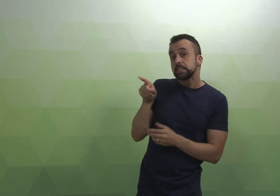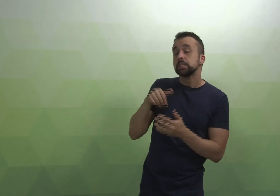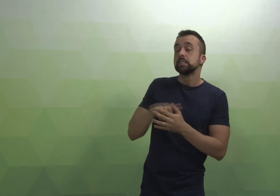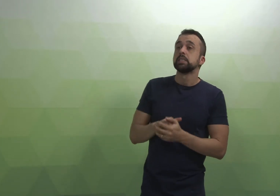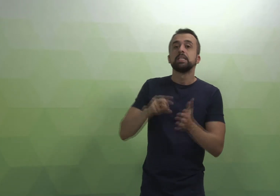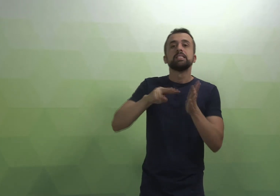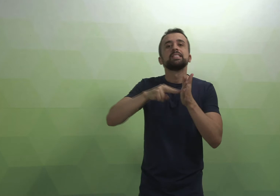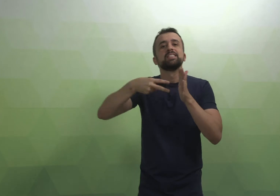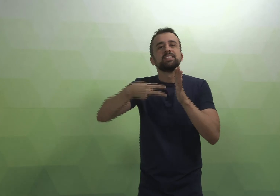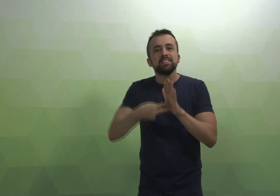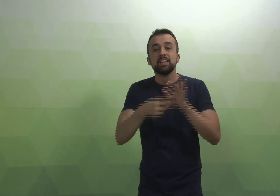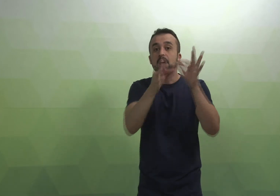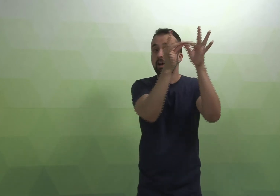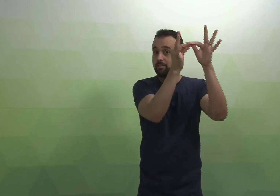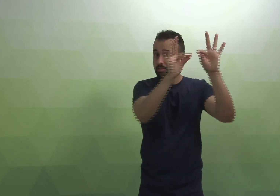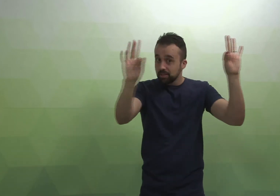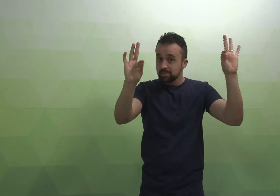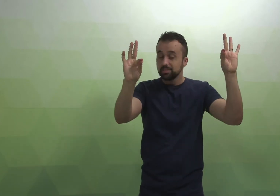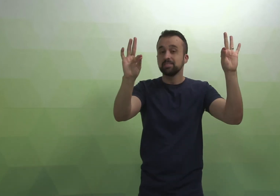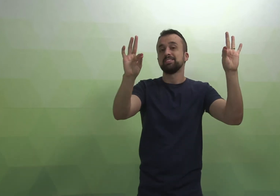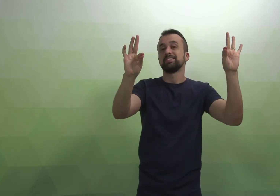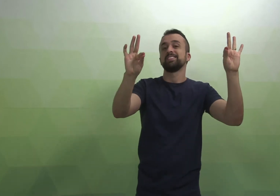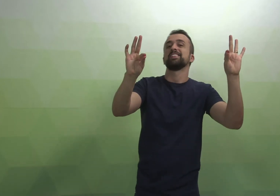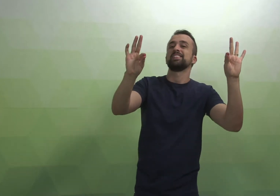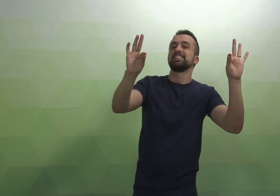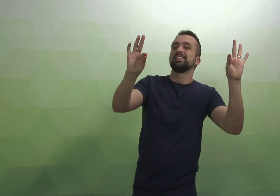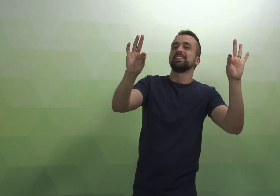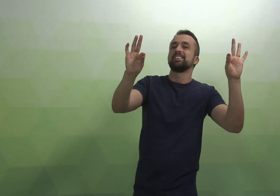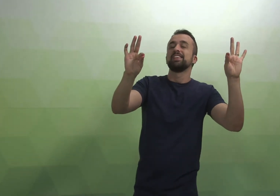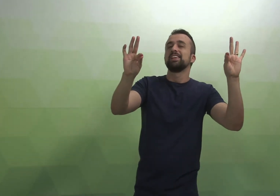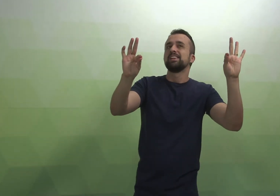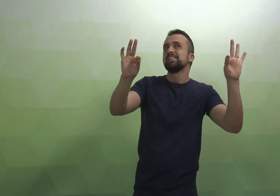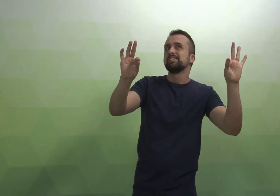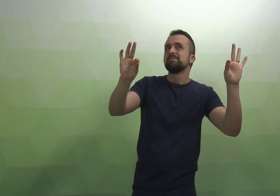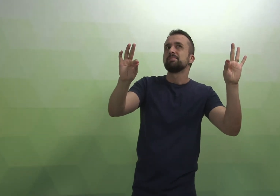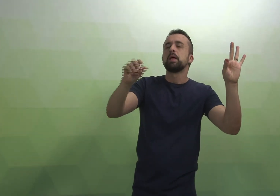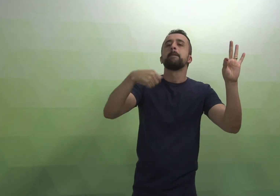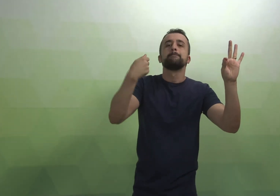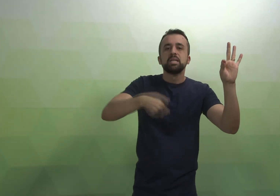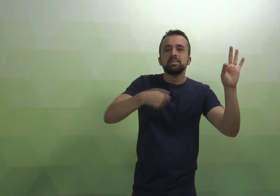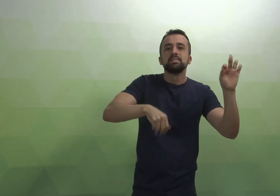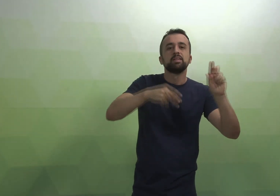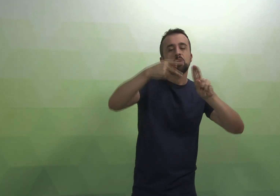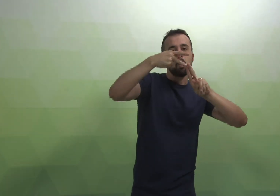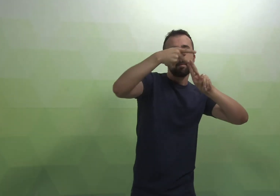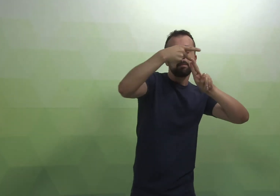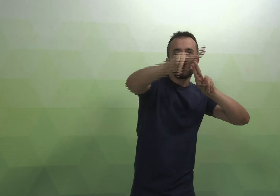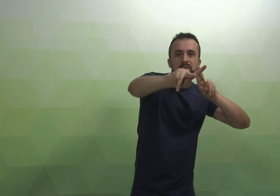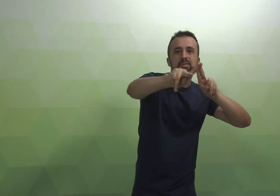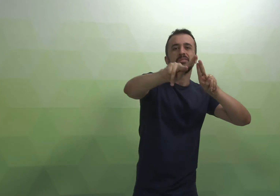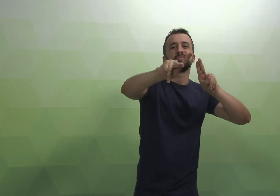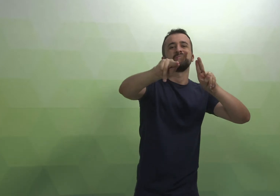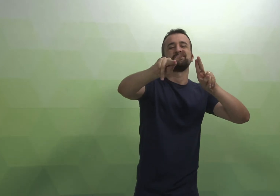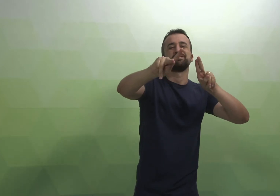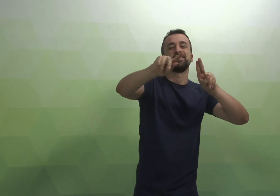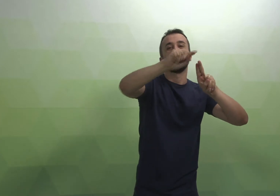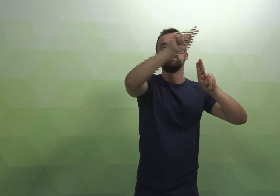Por que QU? Nesse caso, significa que a sentença é realizada com